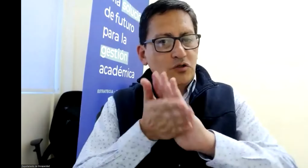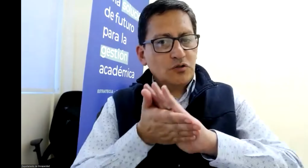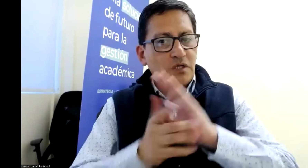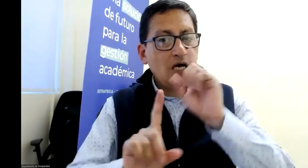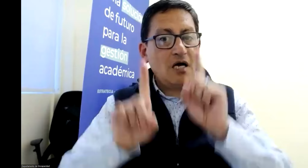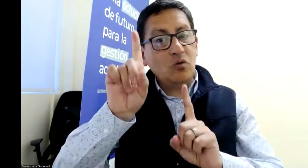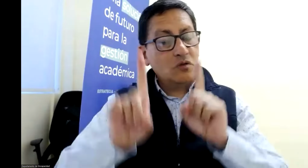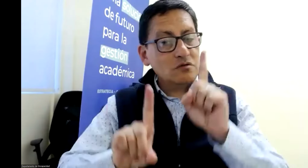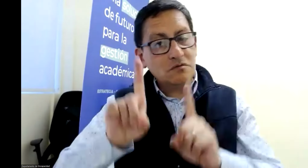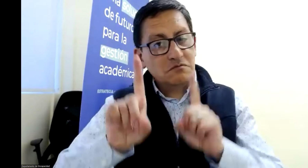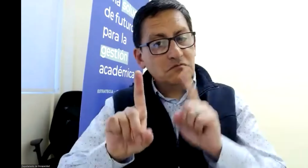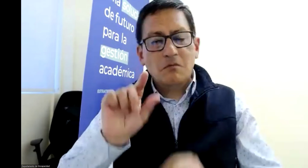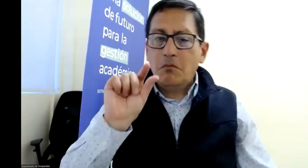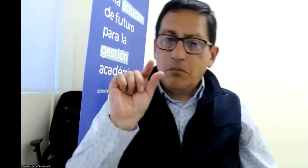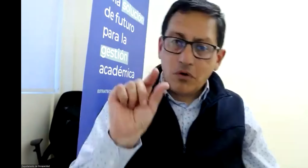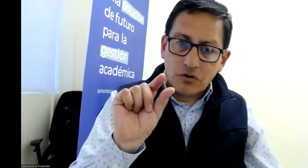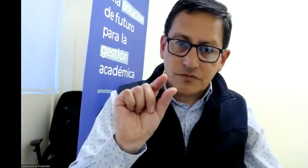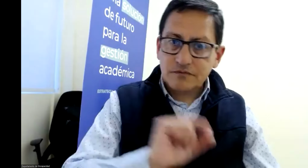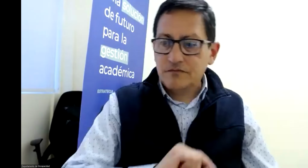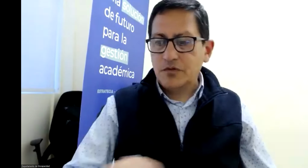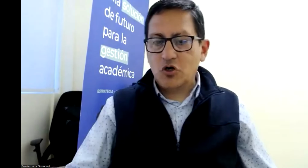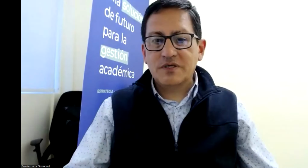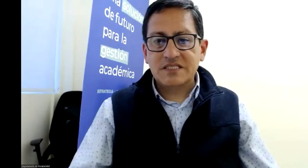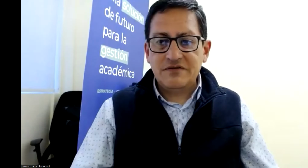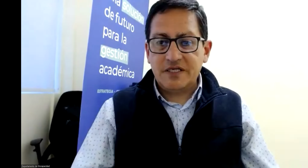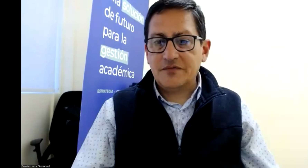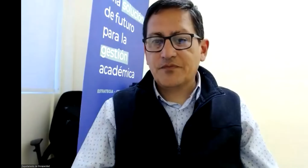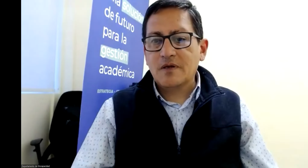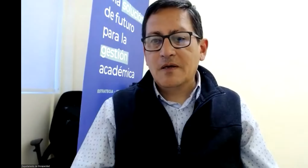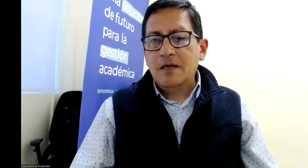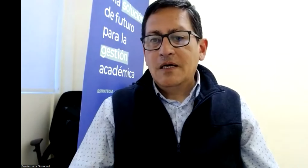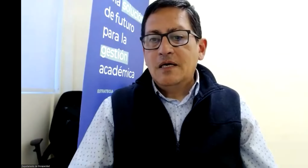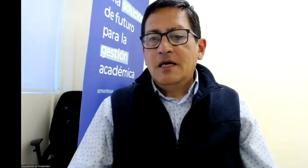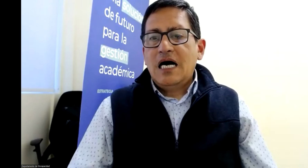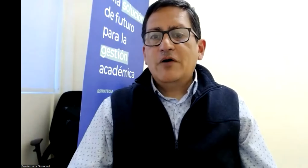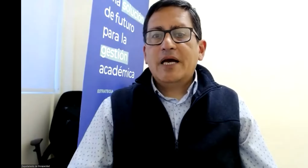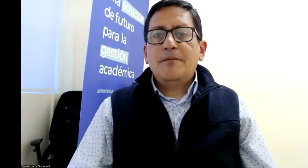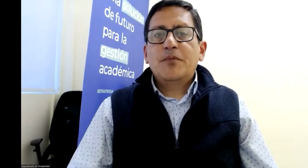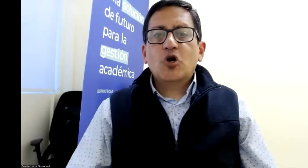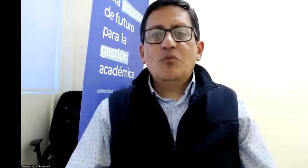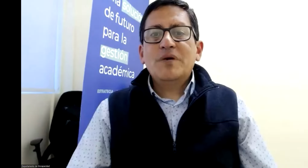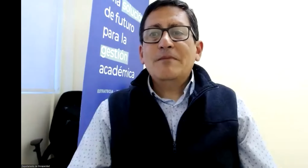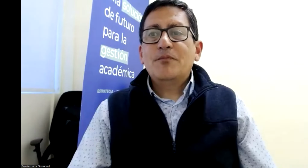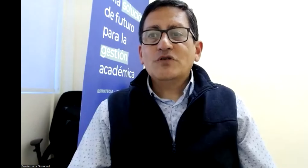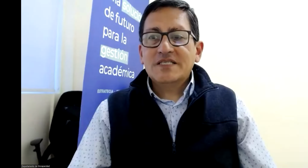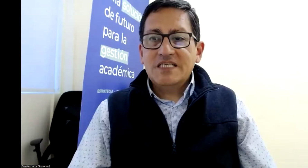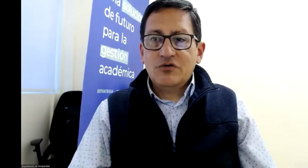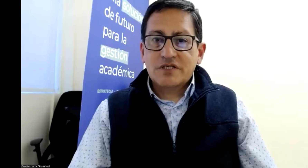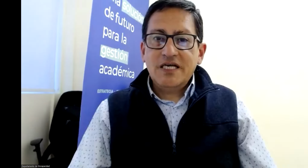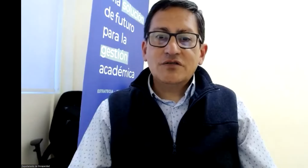algunos pocos pronombres indefinidos ahora pronombres posesivos estos